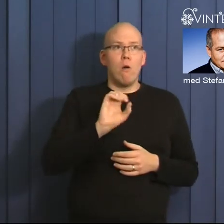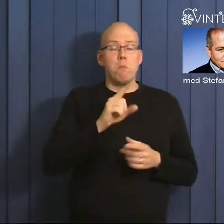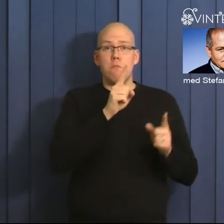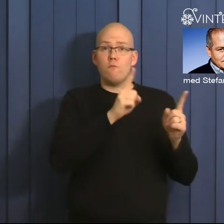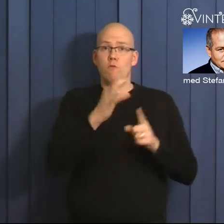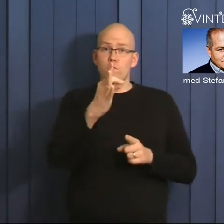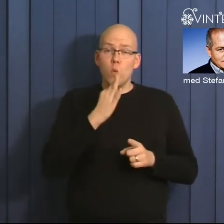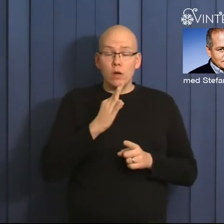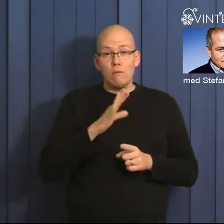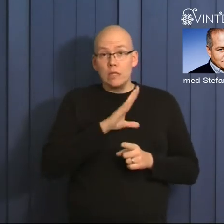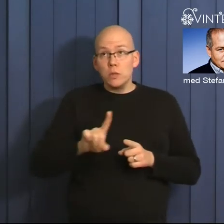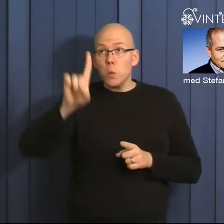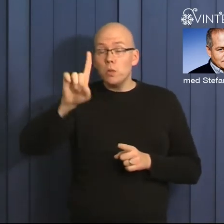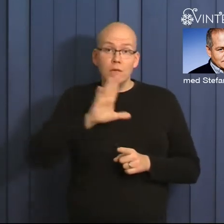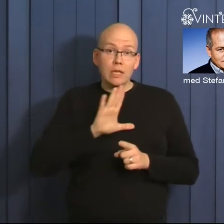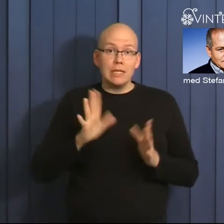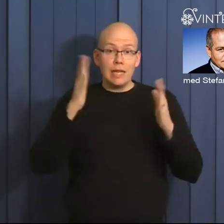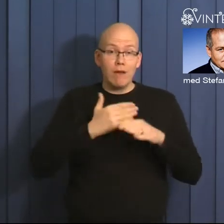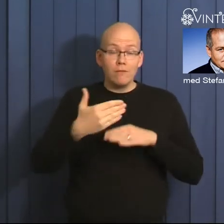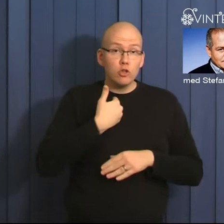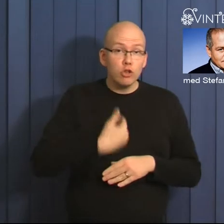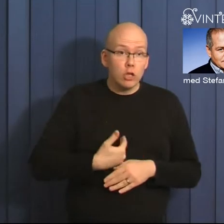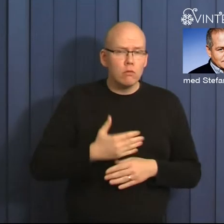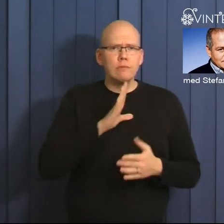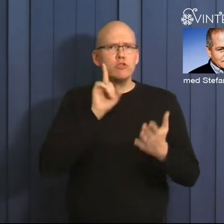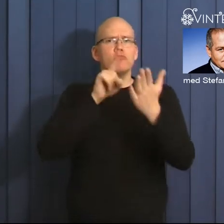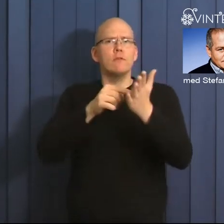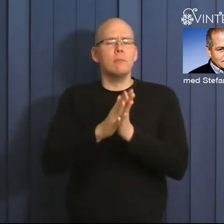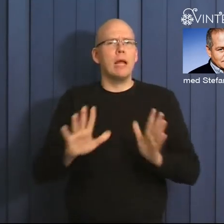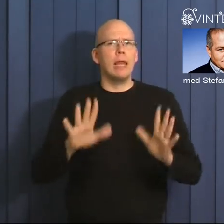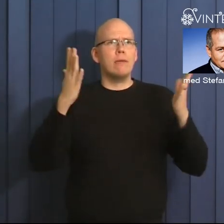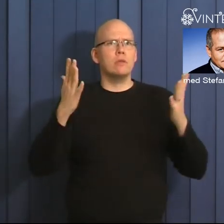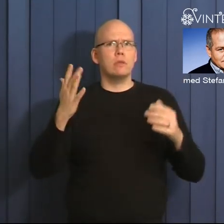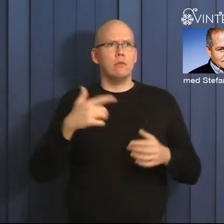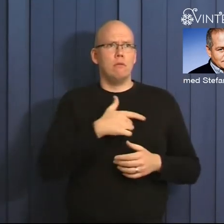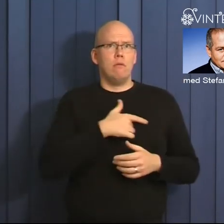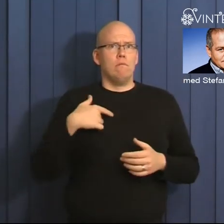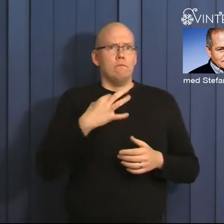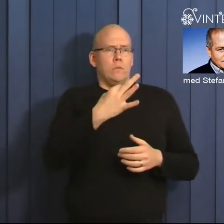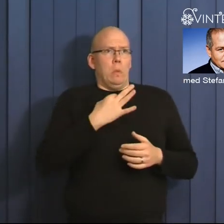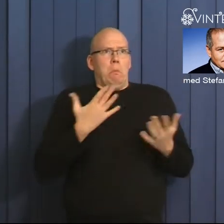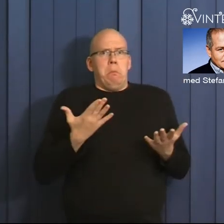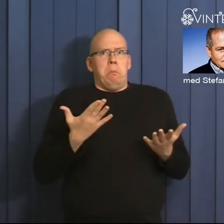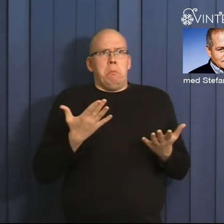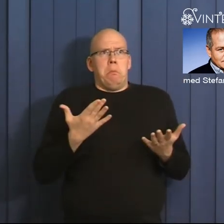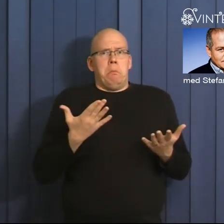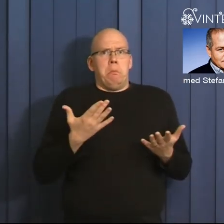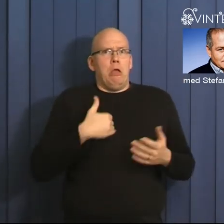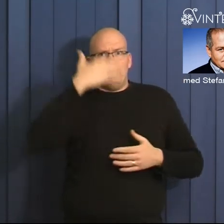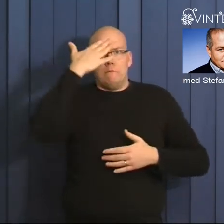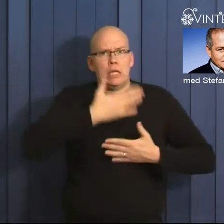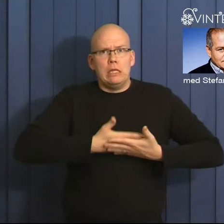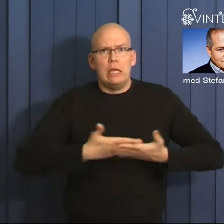detta eller en högre mening med tillvaron Alla vi som slår ut med händerna och säger jag vet faktiskt